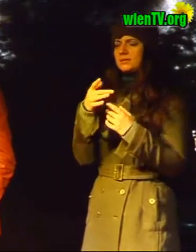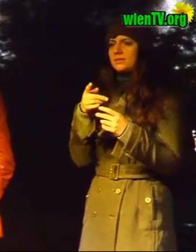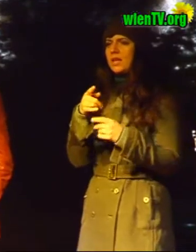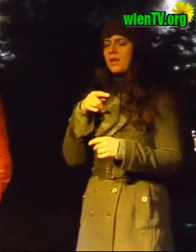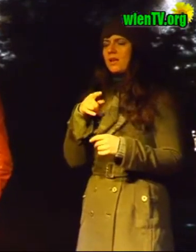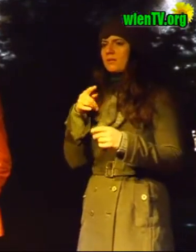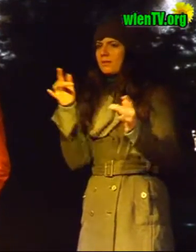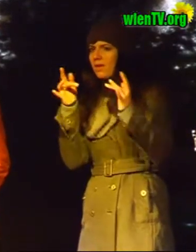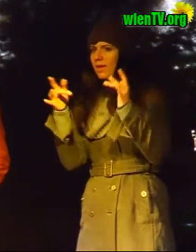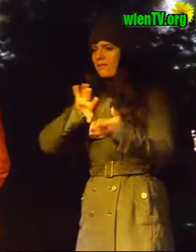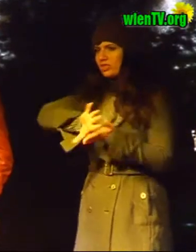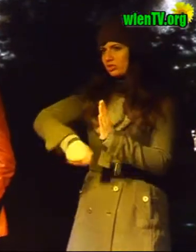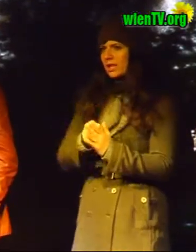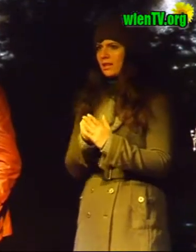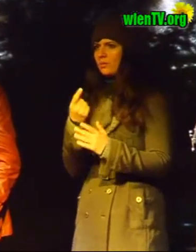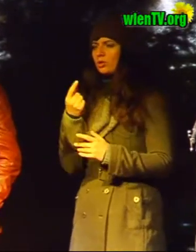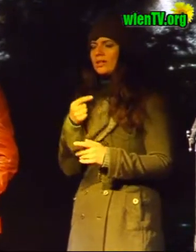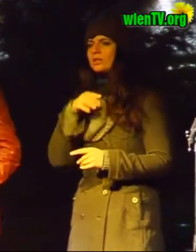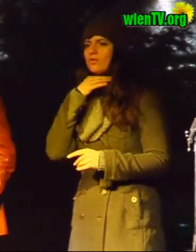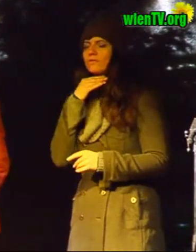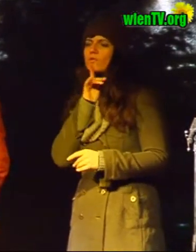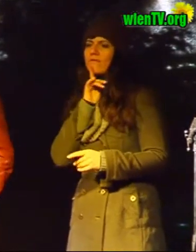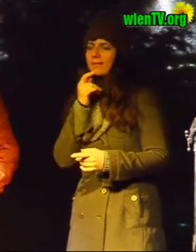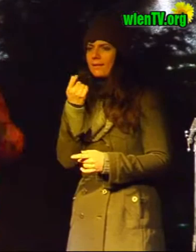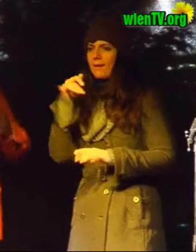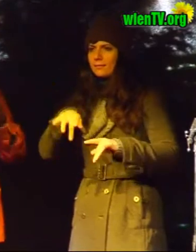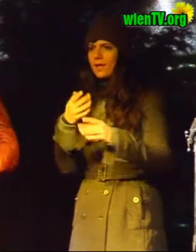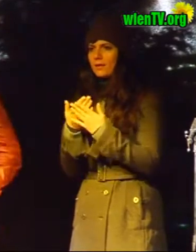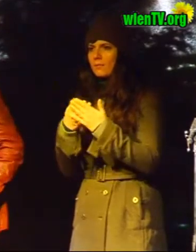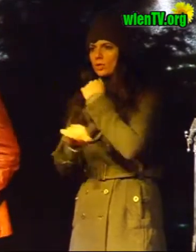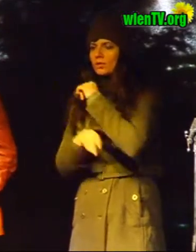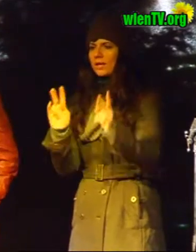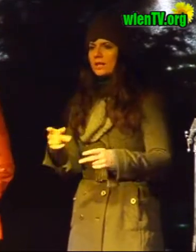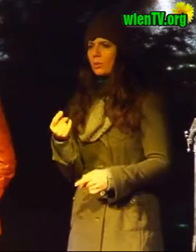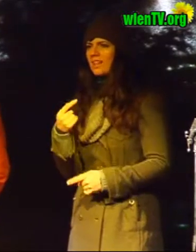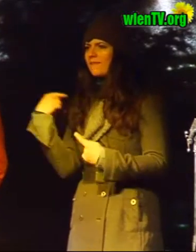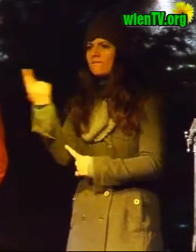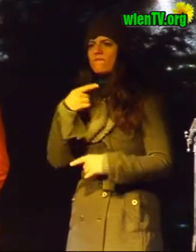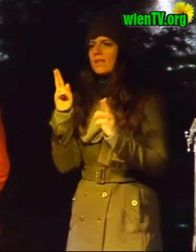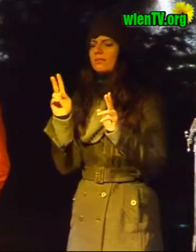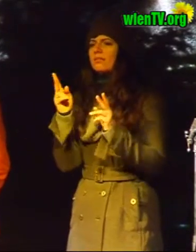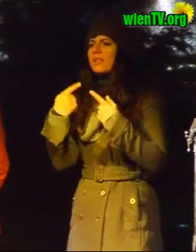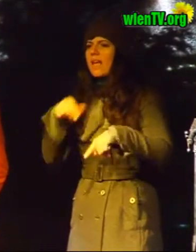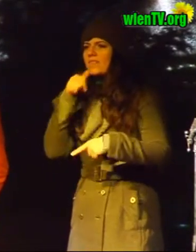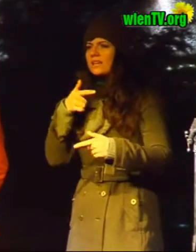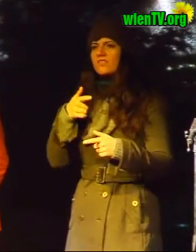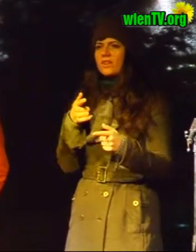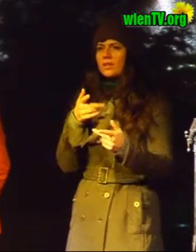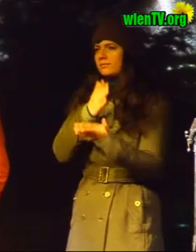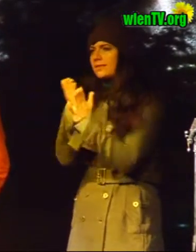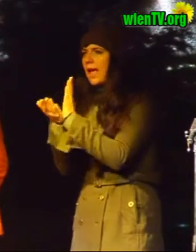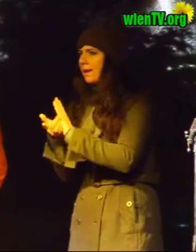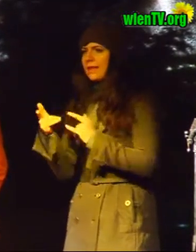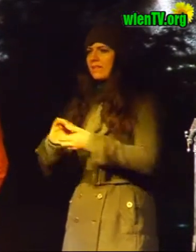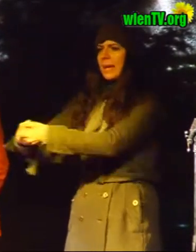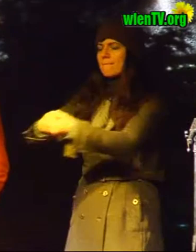nicht genug Geld da, damit alle studieren können. Ich sage euch, wir dürfen uns nicht spalten lassen. Wir brauchen in Österreich, in